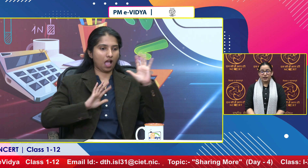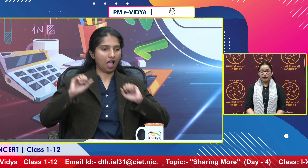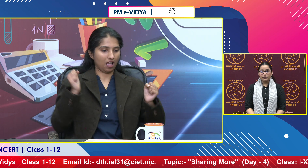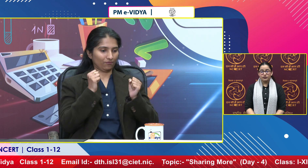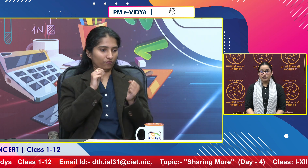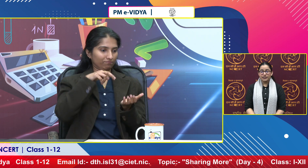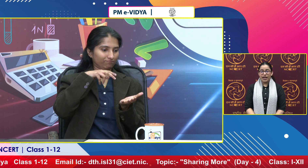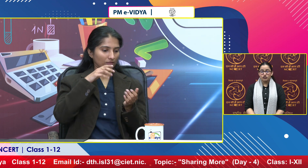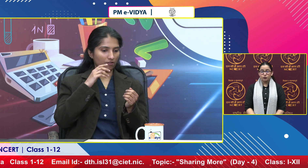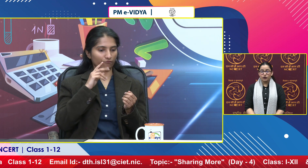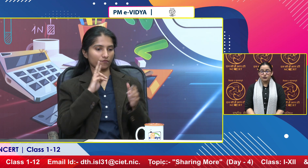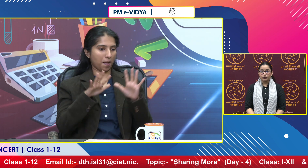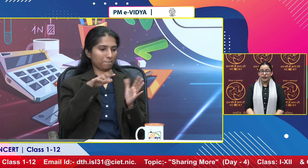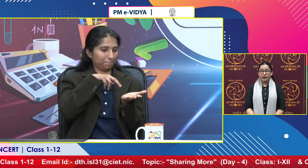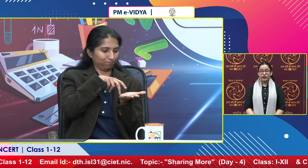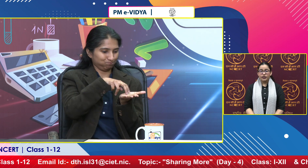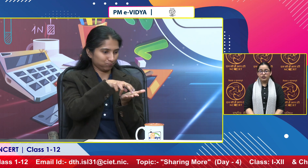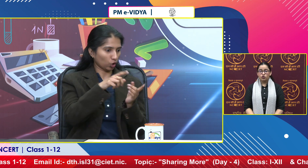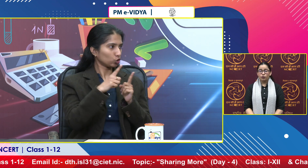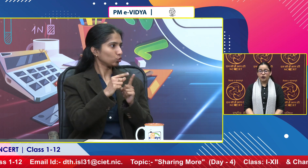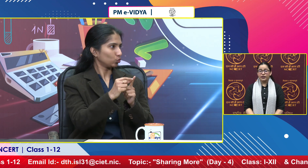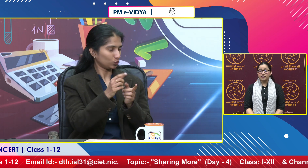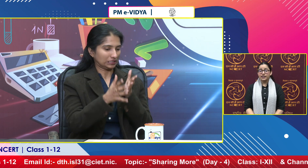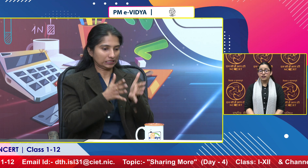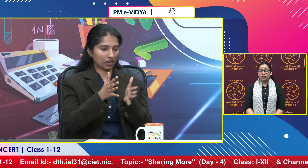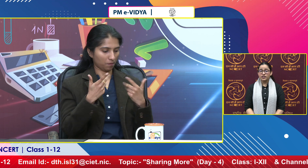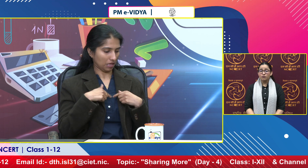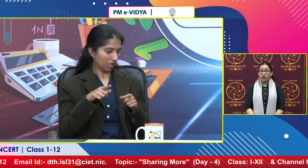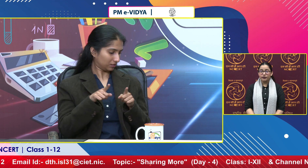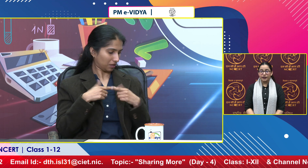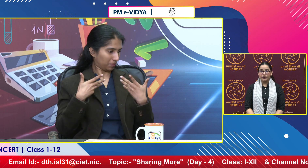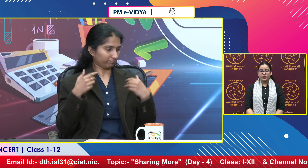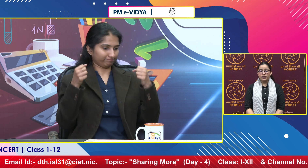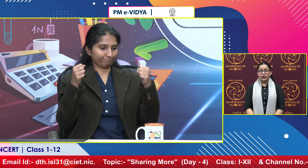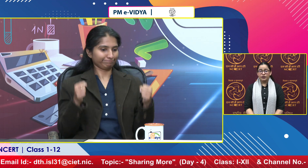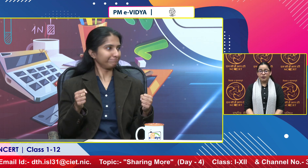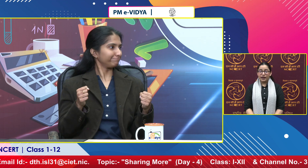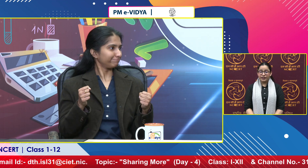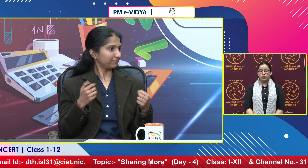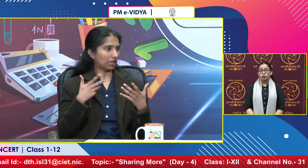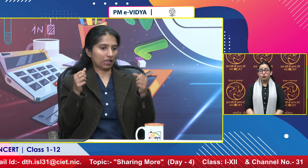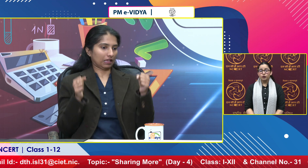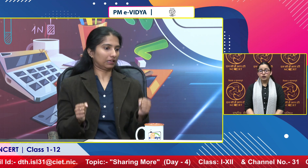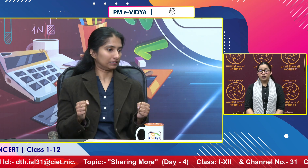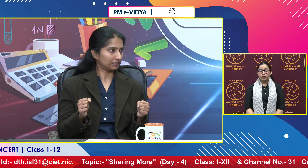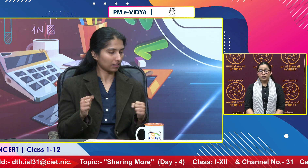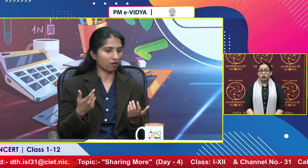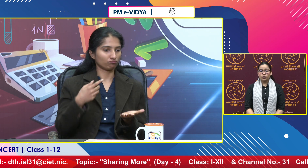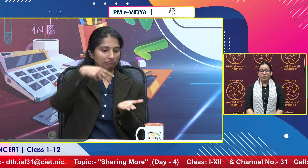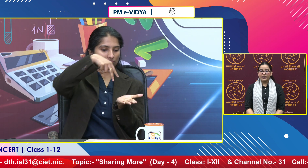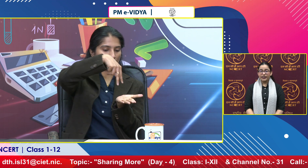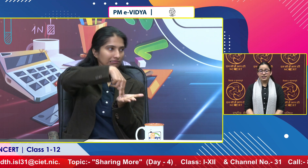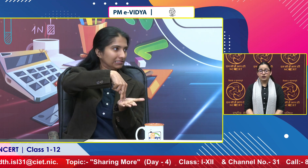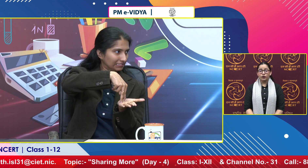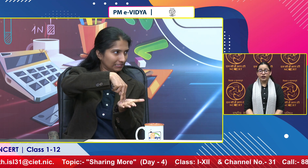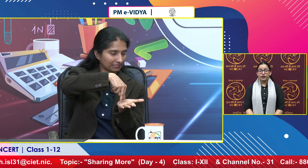साइन में जैसे कि एक्शन वर्ड्स होते हैं, जो वर्ब है, जैसे कि जैसे हम चल रहे हैं, मैं बैठी हूँ,